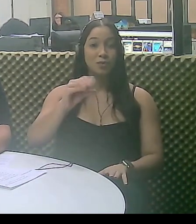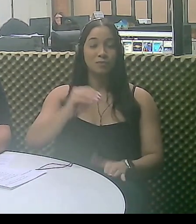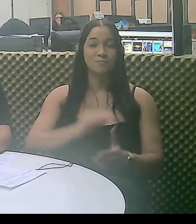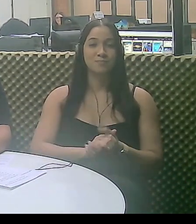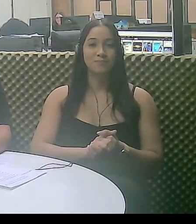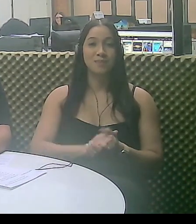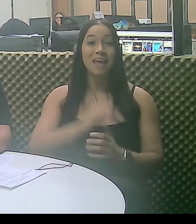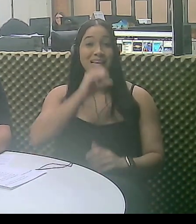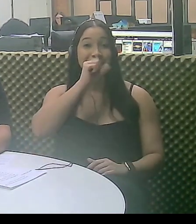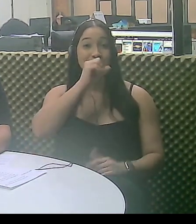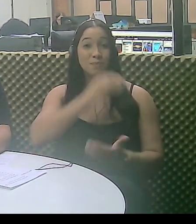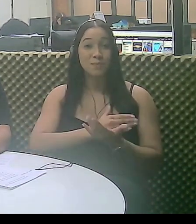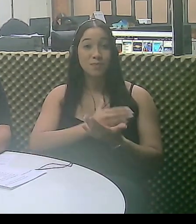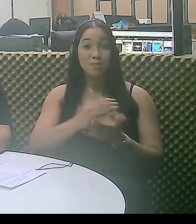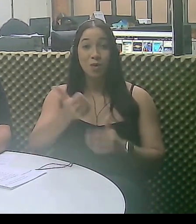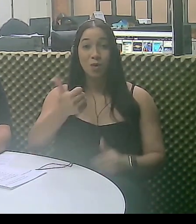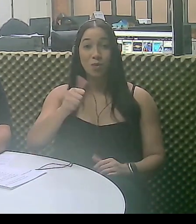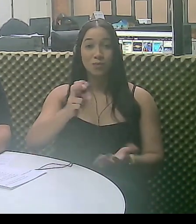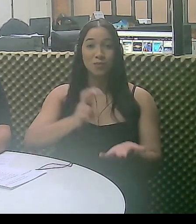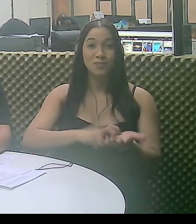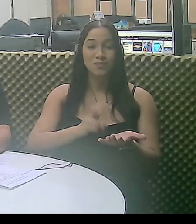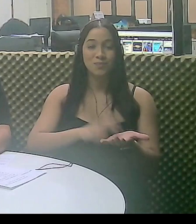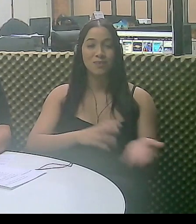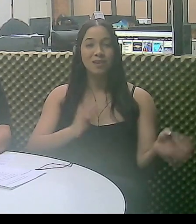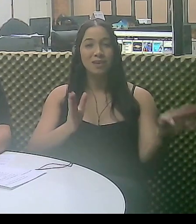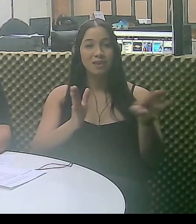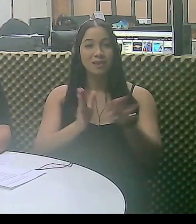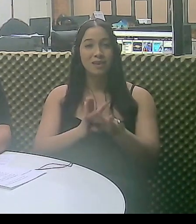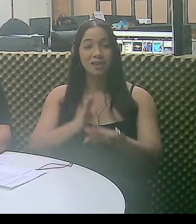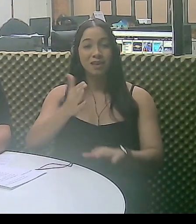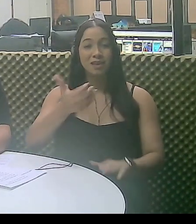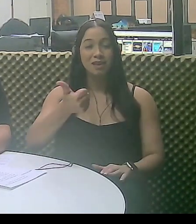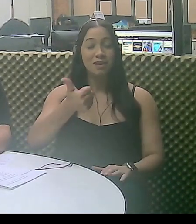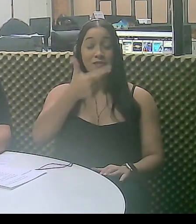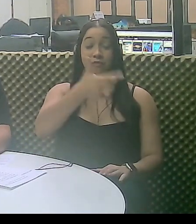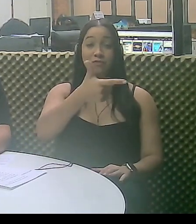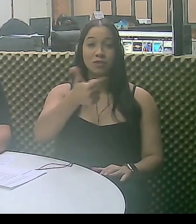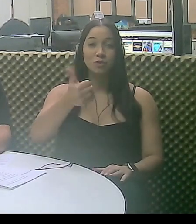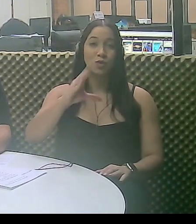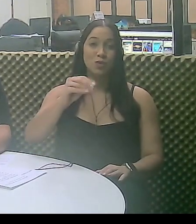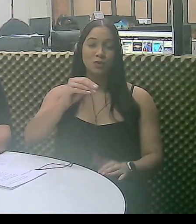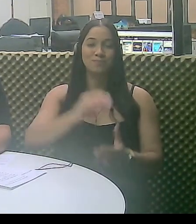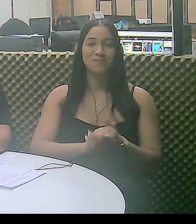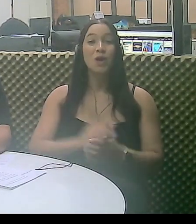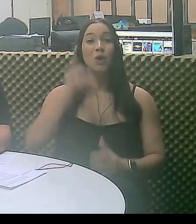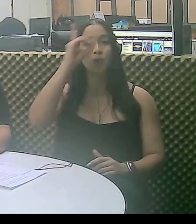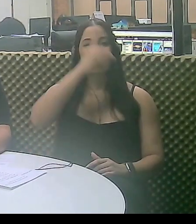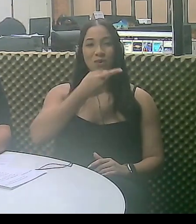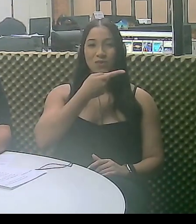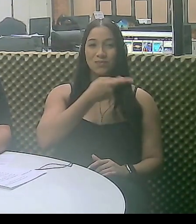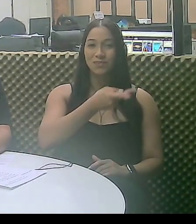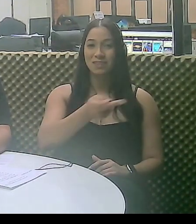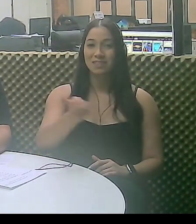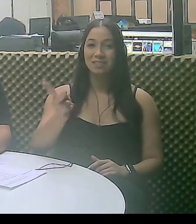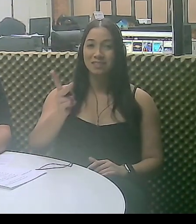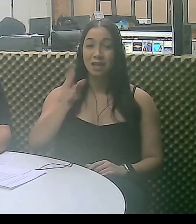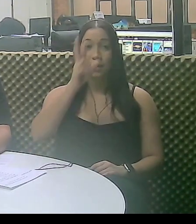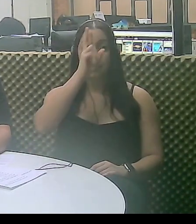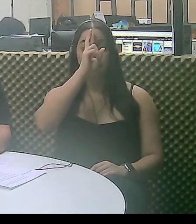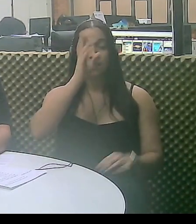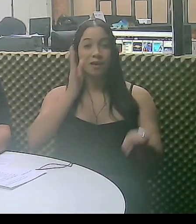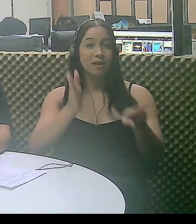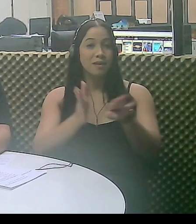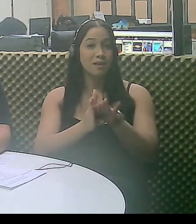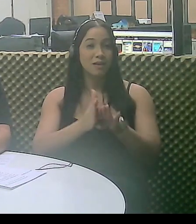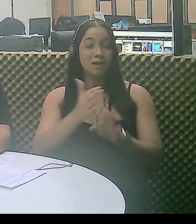sábado, a feira começa às 11 da manhã e segue até às 9 da noite. No domingo, a visitação pode ser feita entre meio-dia